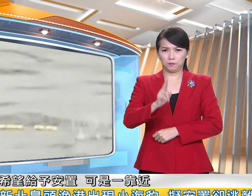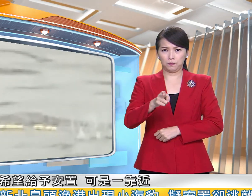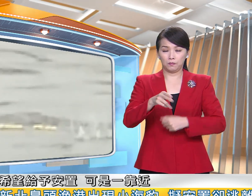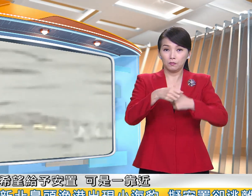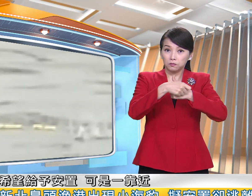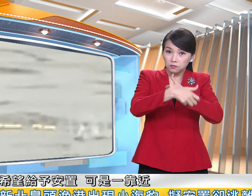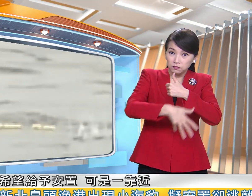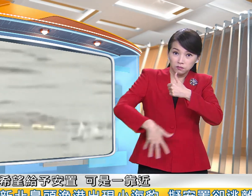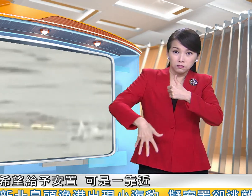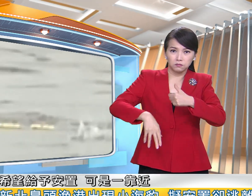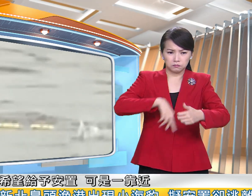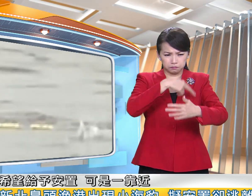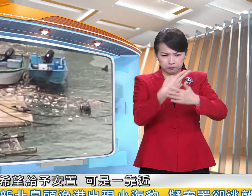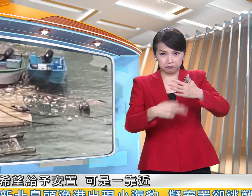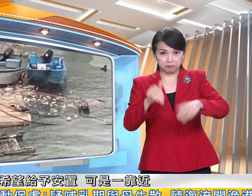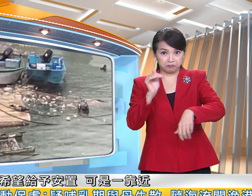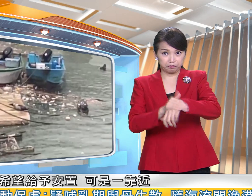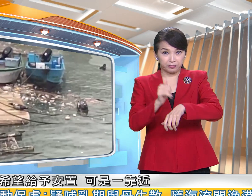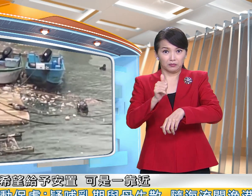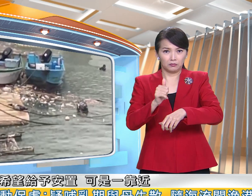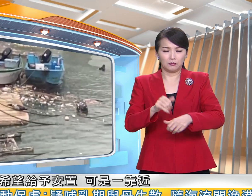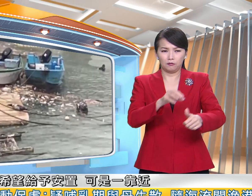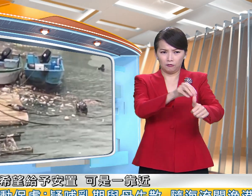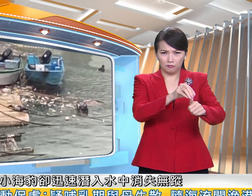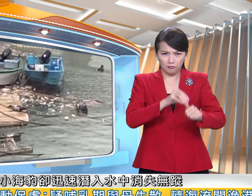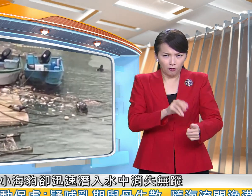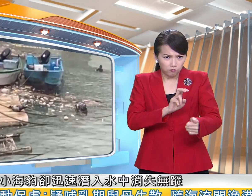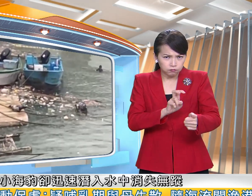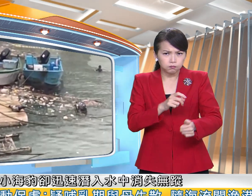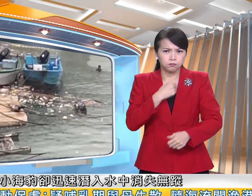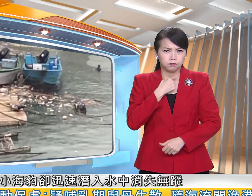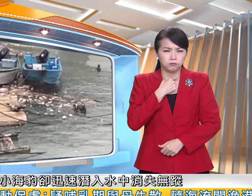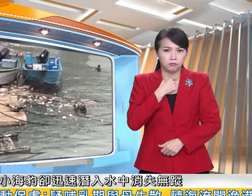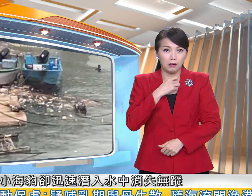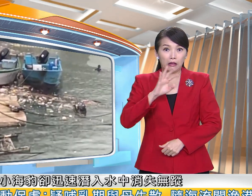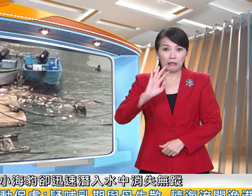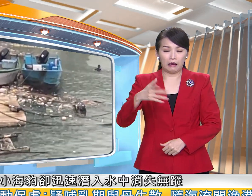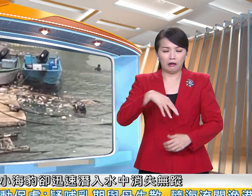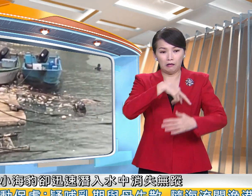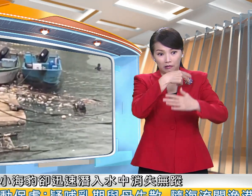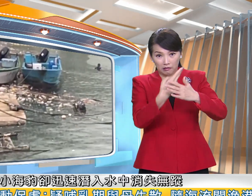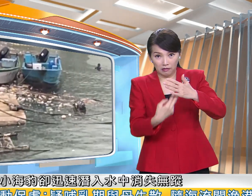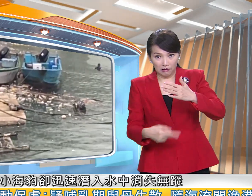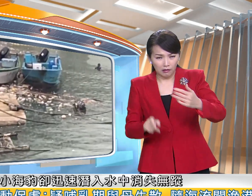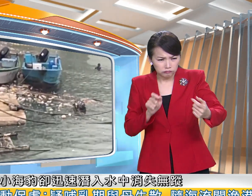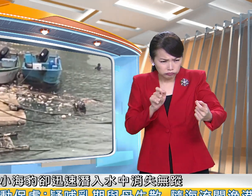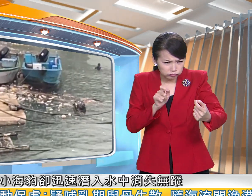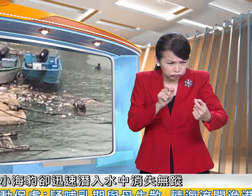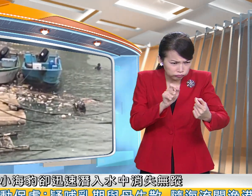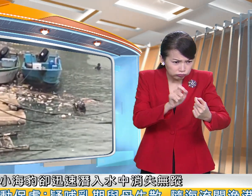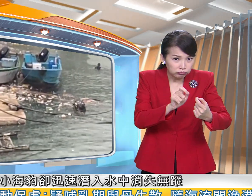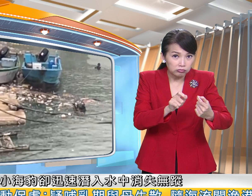置，可是一靠近，小海豹却迅速的潜入水中，消失无